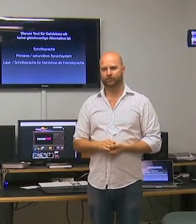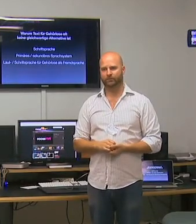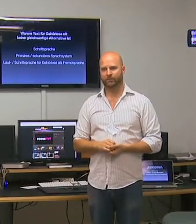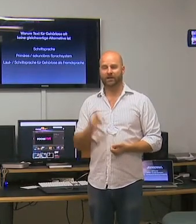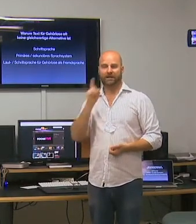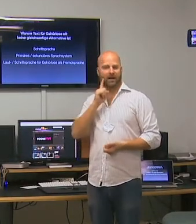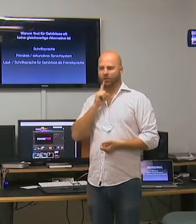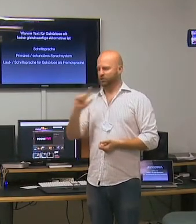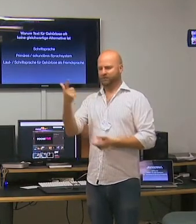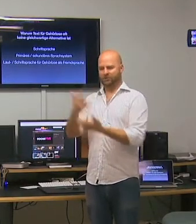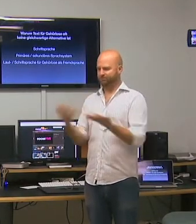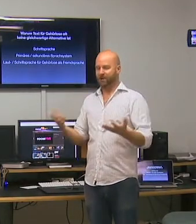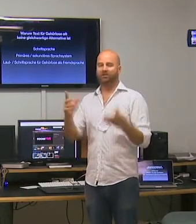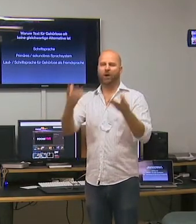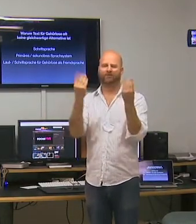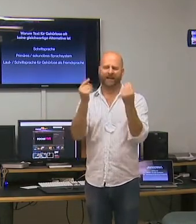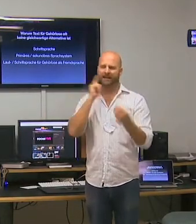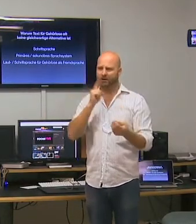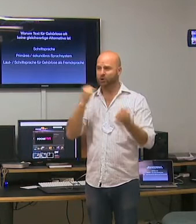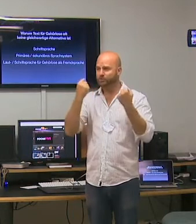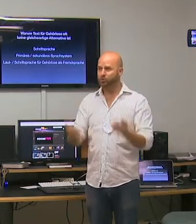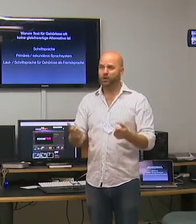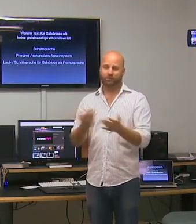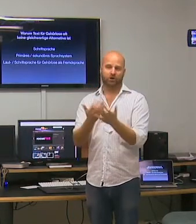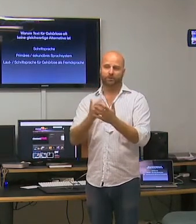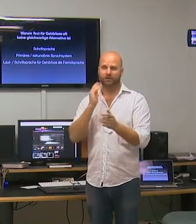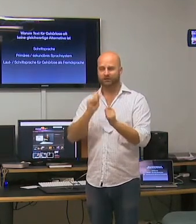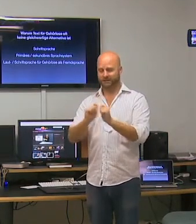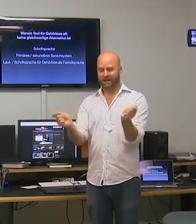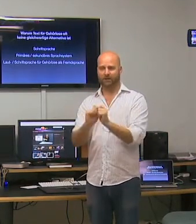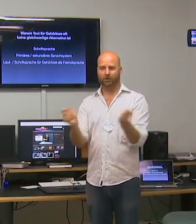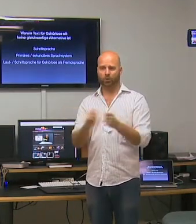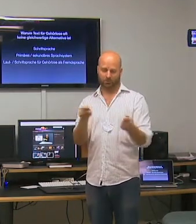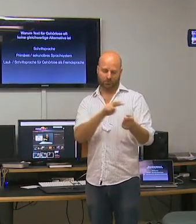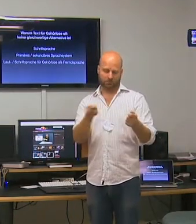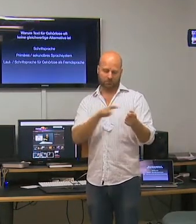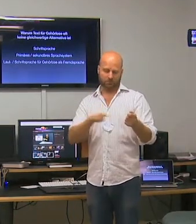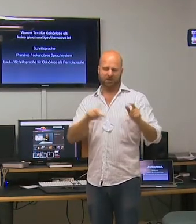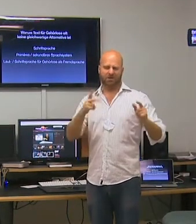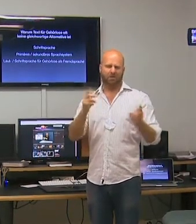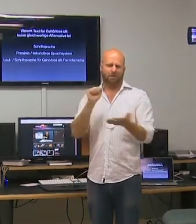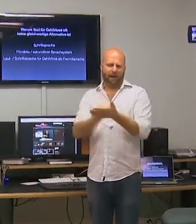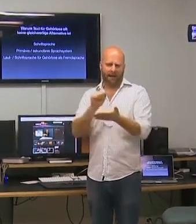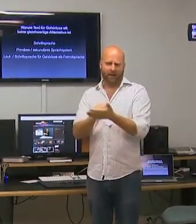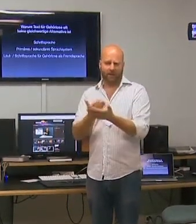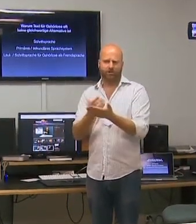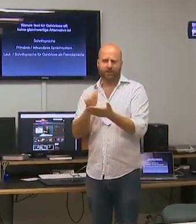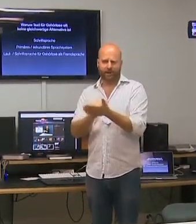Primärsprache. Und dann ist es für uns einfach Gehörlose sehr schwierig, auch Zeitungen zu lesen.